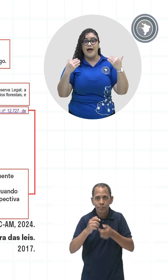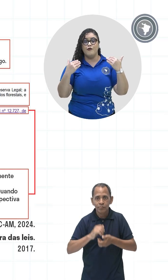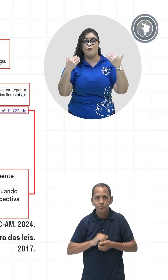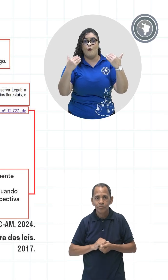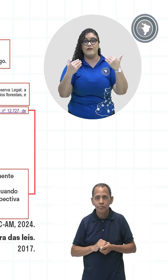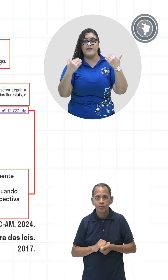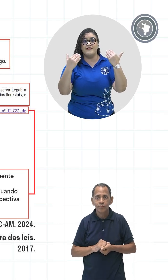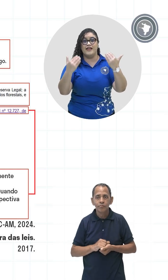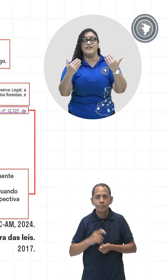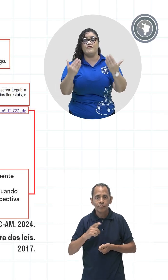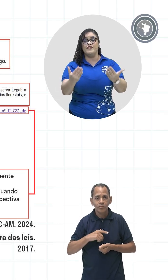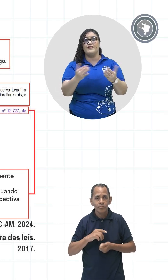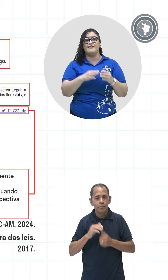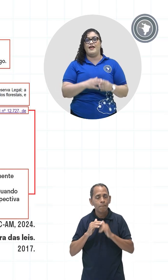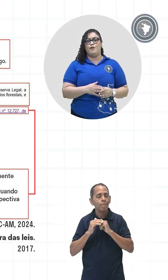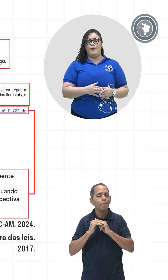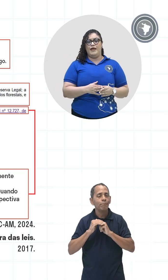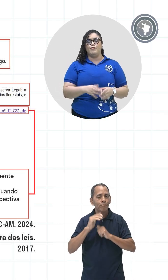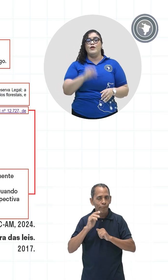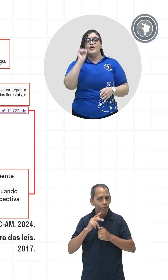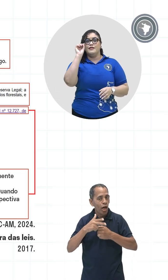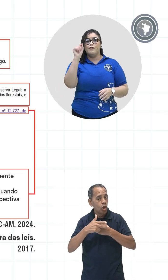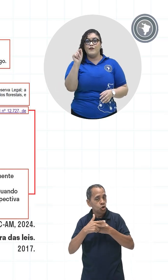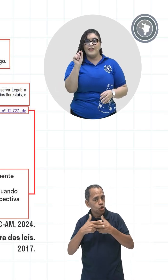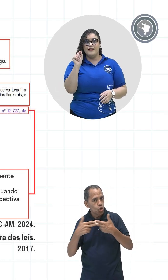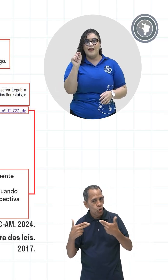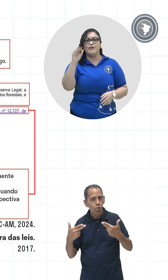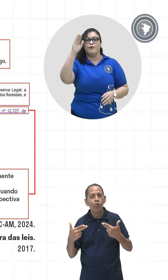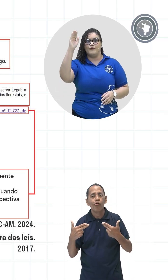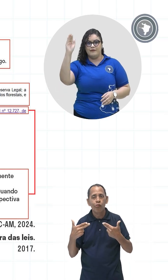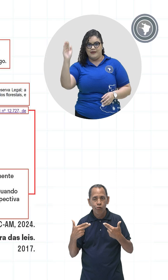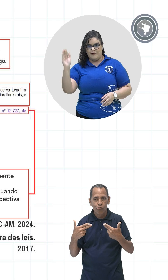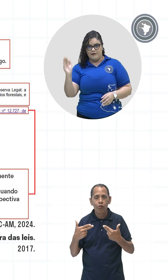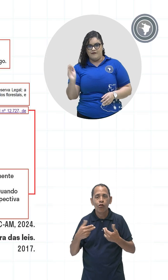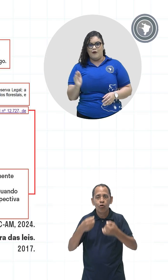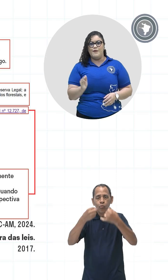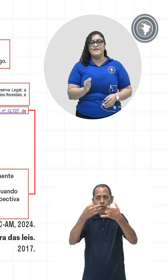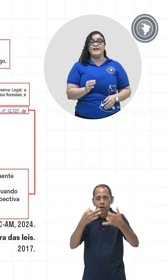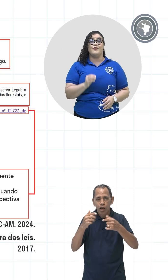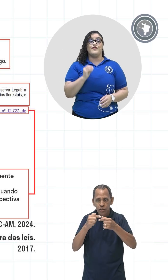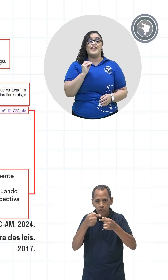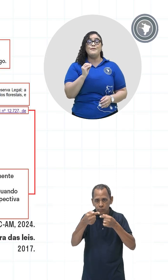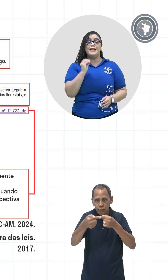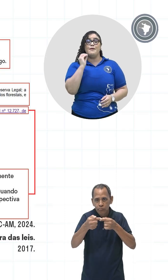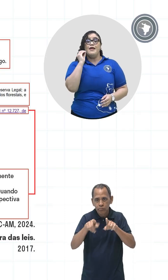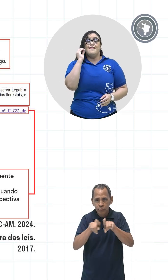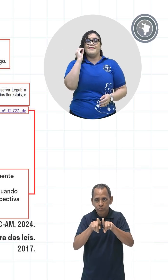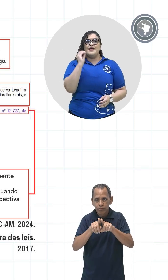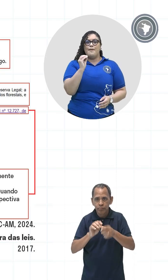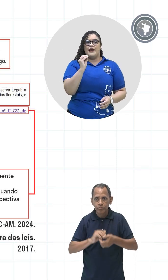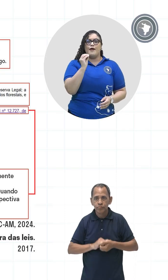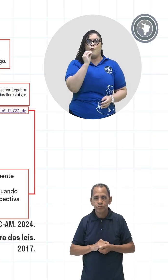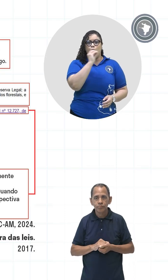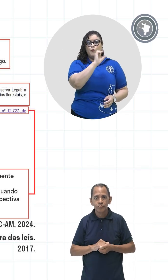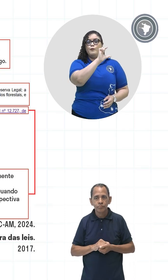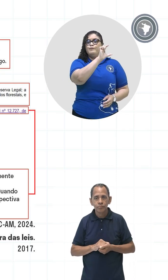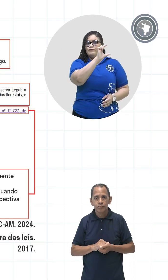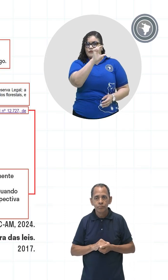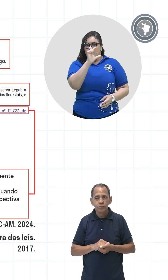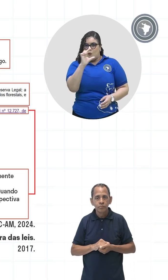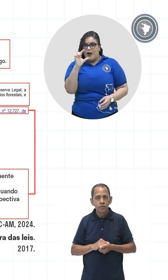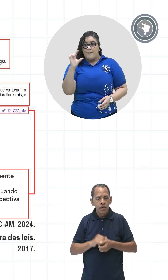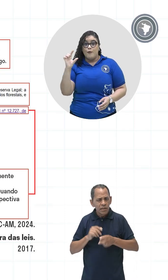ter mais coisas a serem ditas a respeito. Então, fique atento. E aí você vai começar. Então, sempre que se deparar